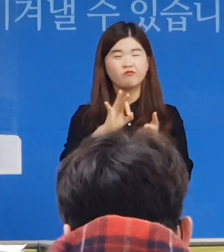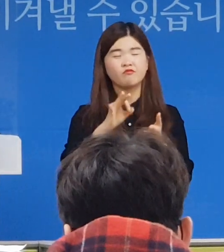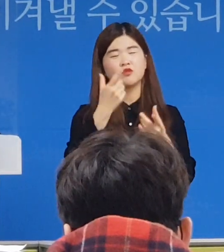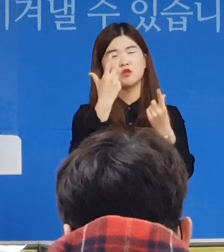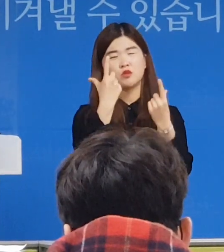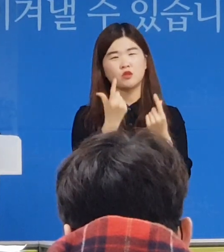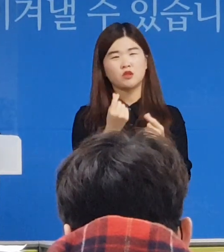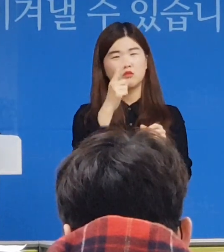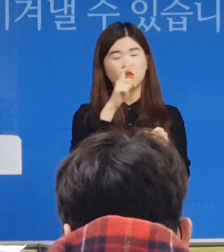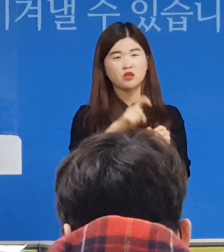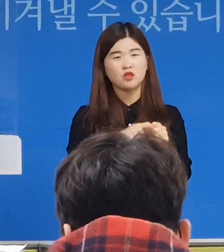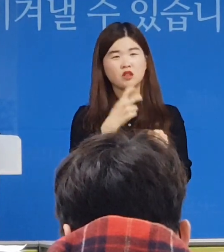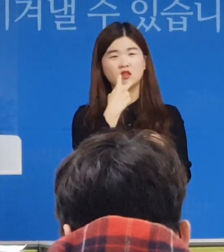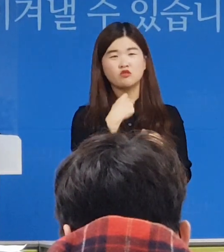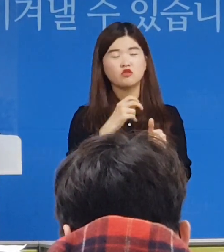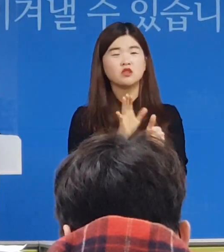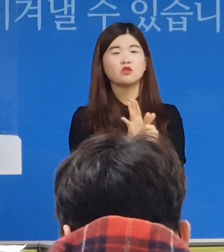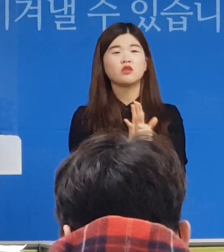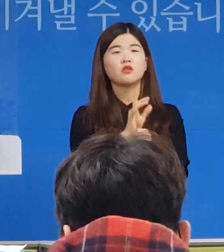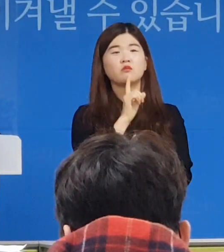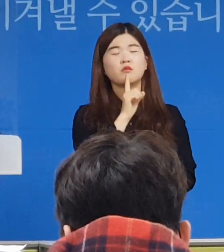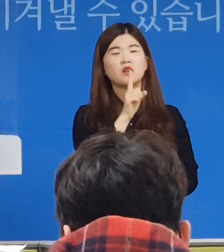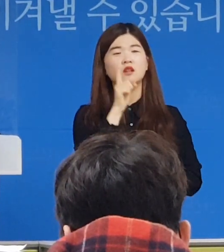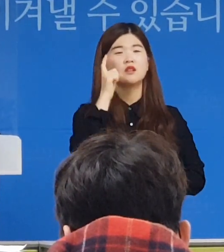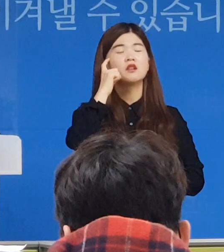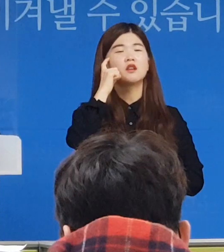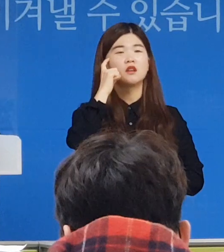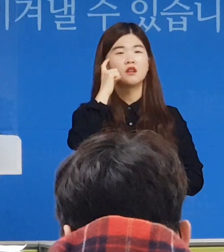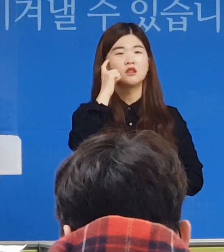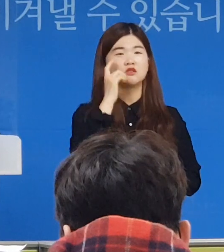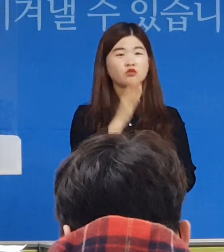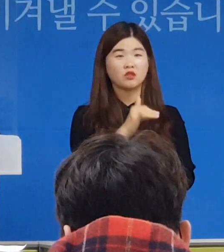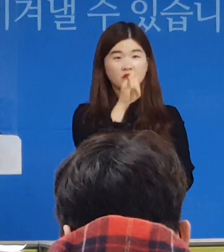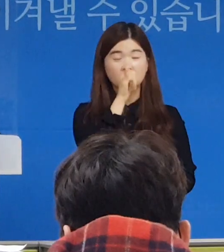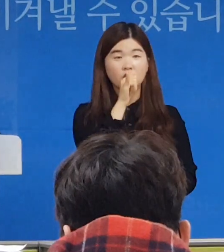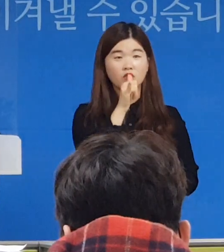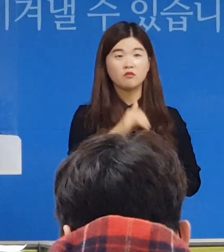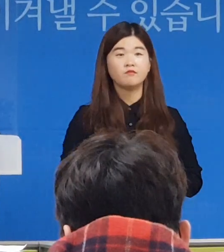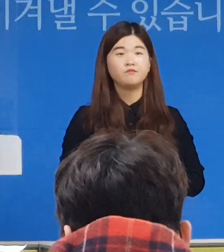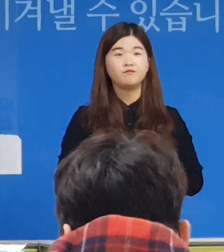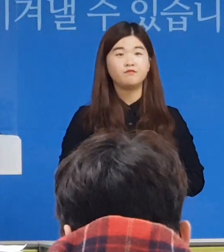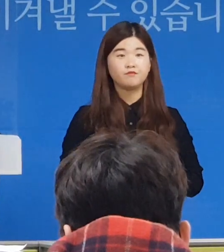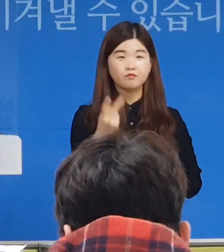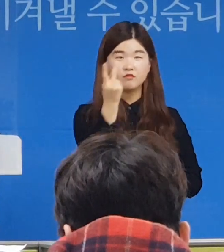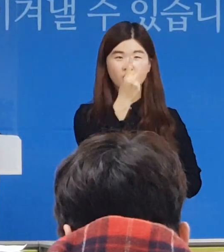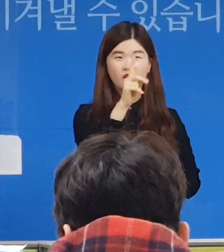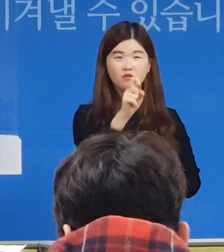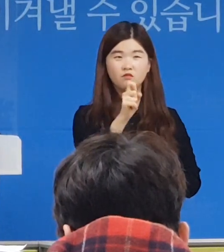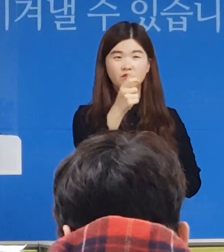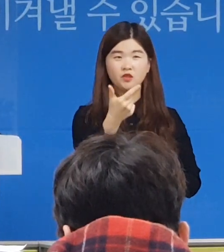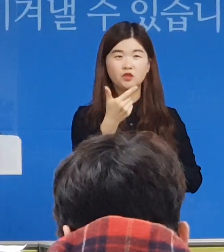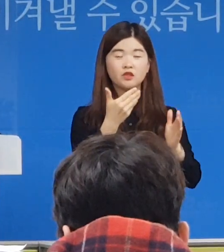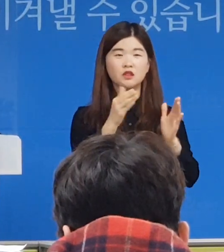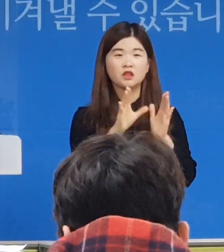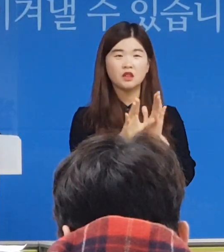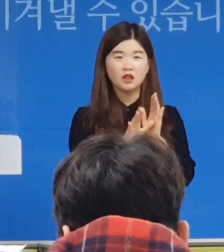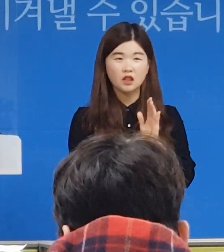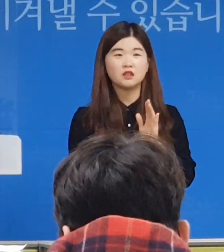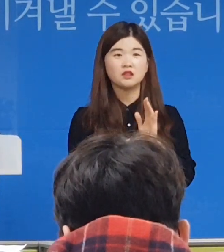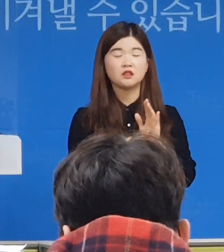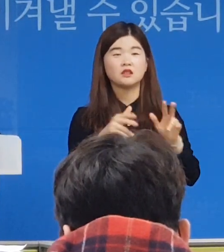목적의 이중 지원에 해당된다는 것이 저희 판단입니다. 실제로 2016년도까지 공립학교